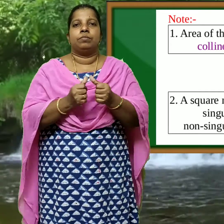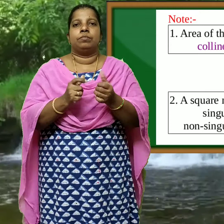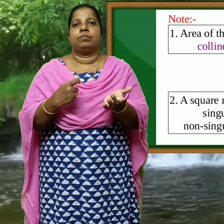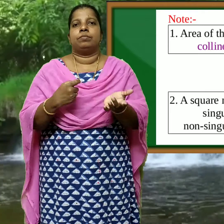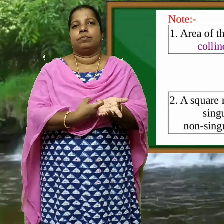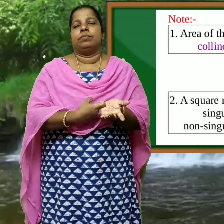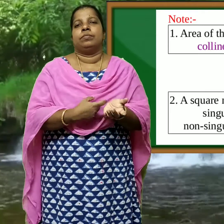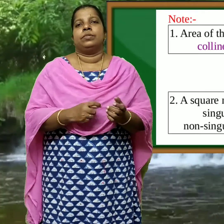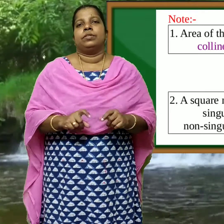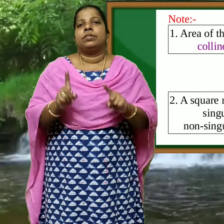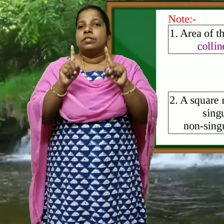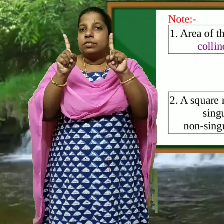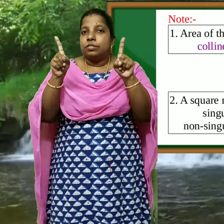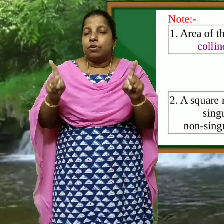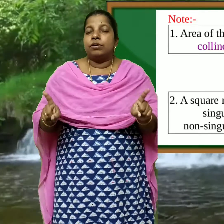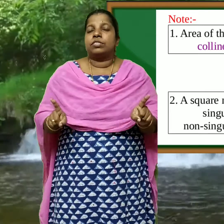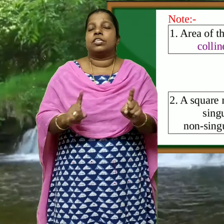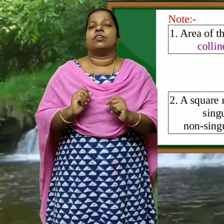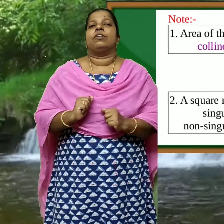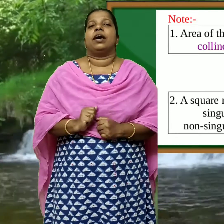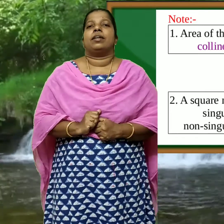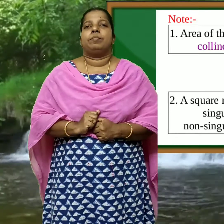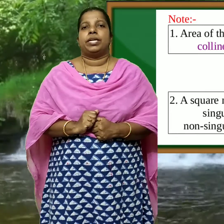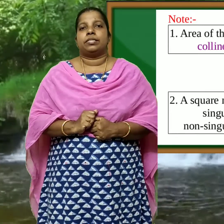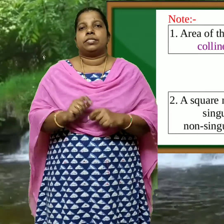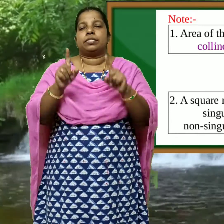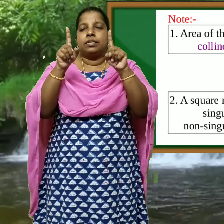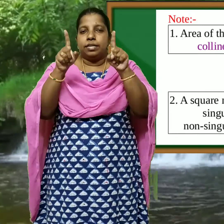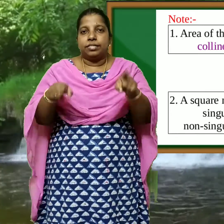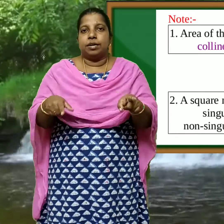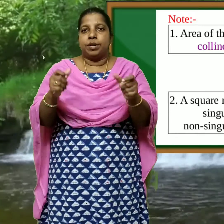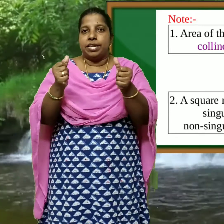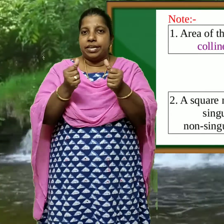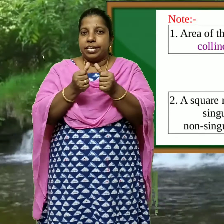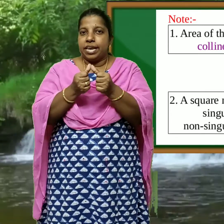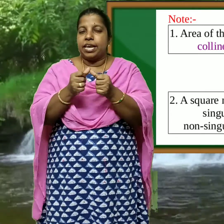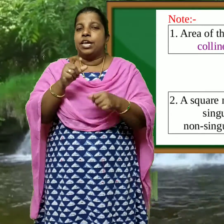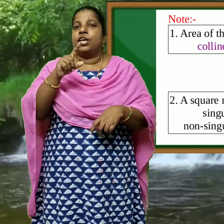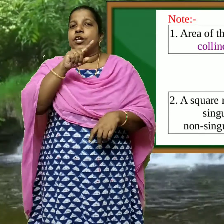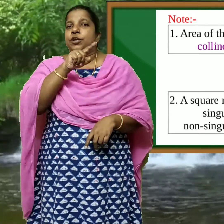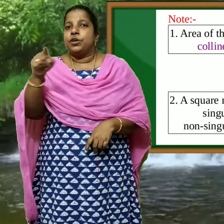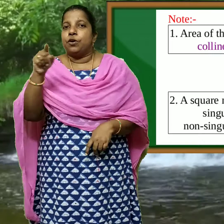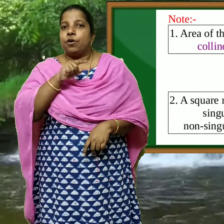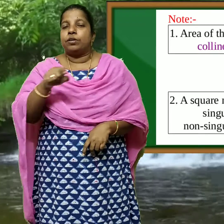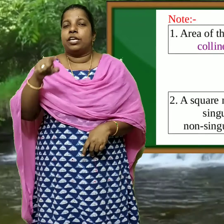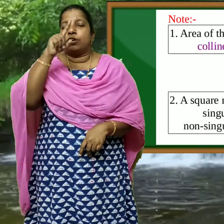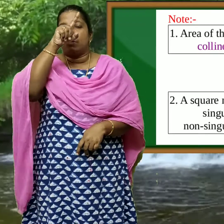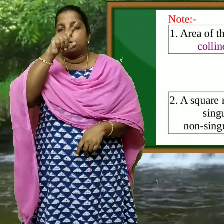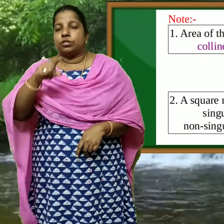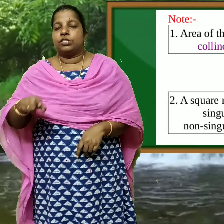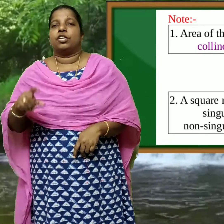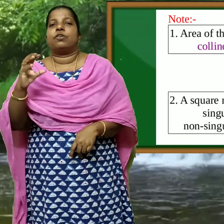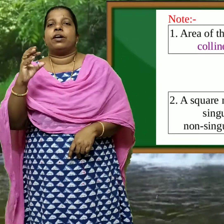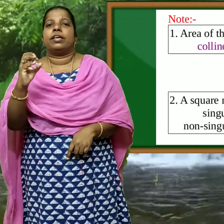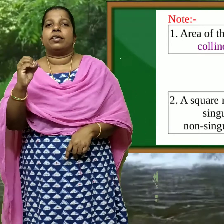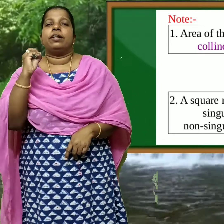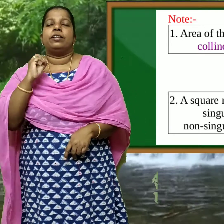ഡിറ്റർമിനൻറ്റ് എ നോട്ട് ഈക്വൽ ടു 0 ആണെങ്കിൽ നോൺ സിംഗുലാർ